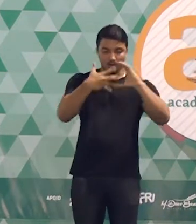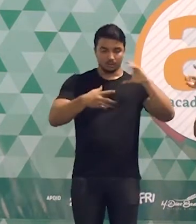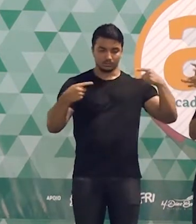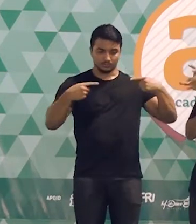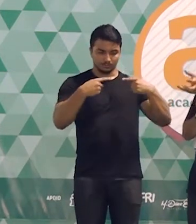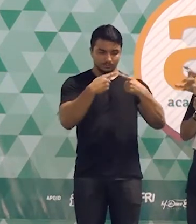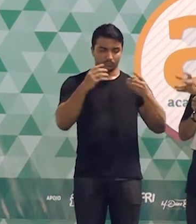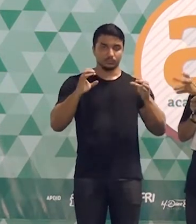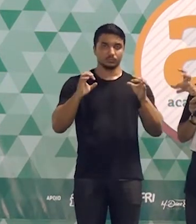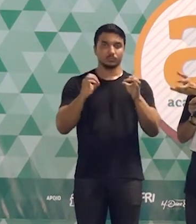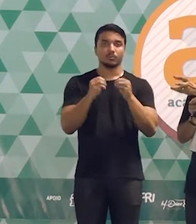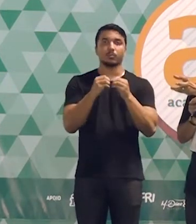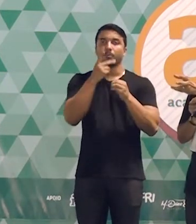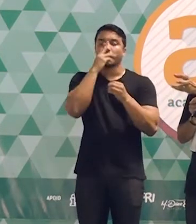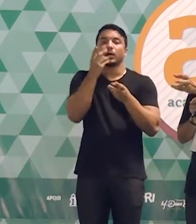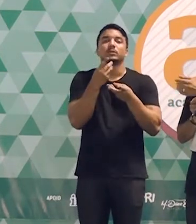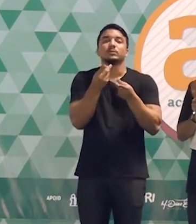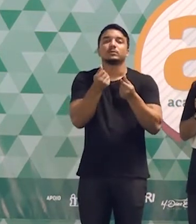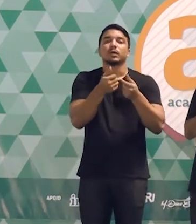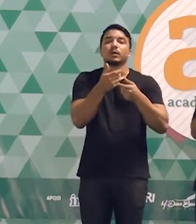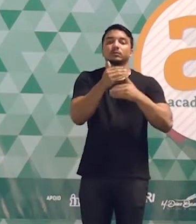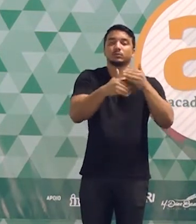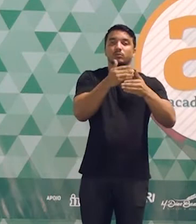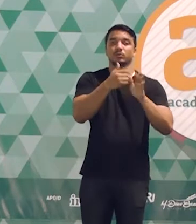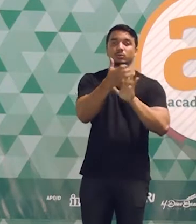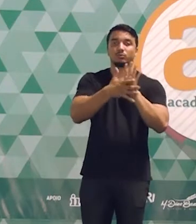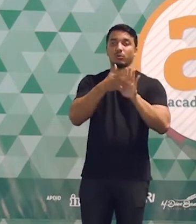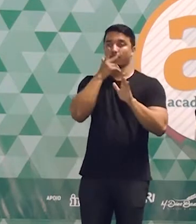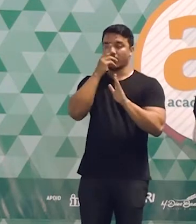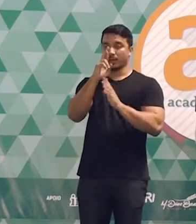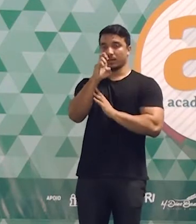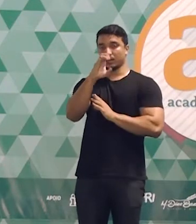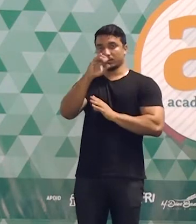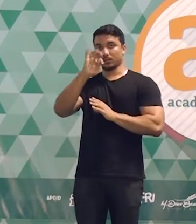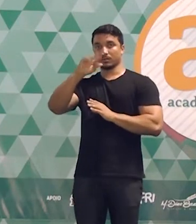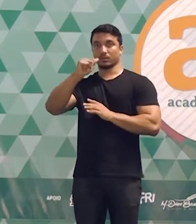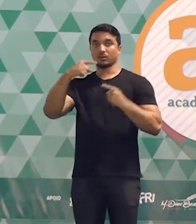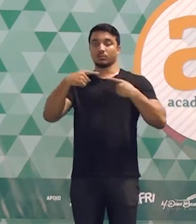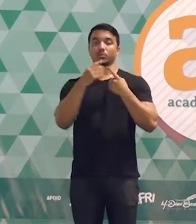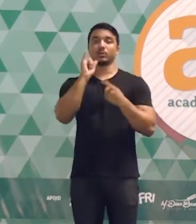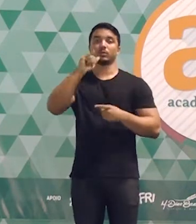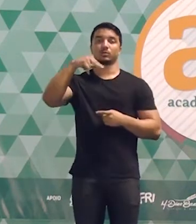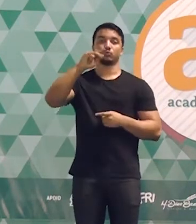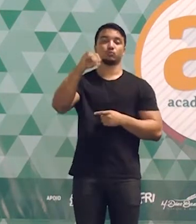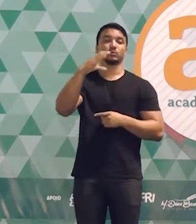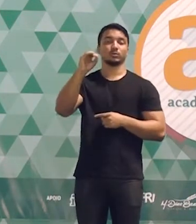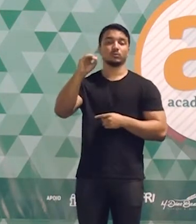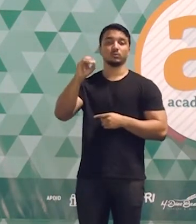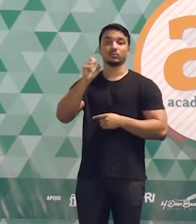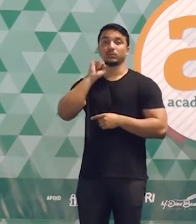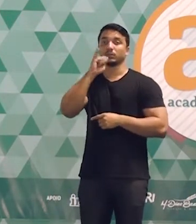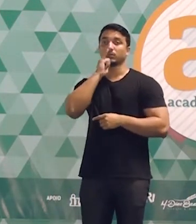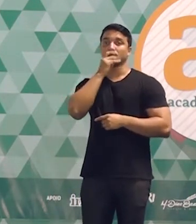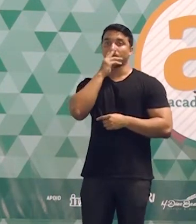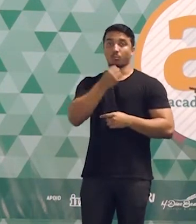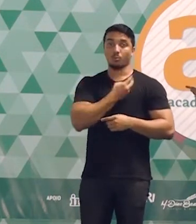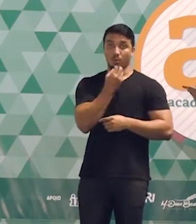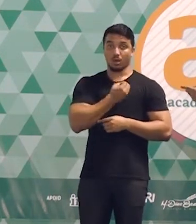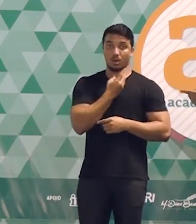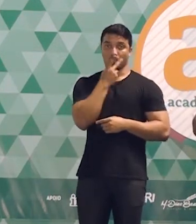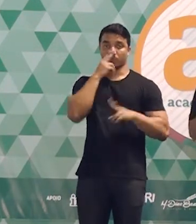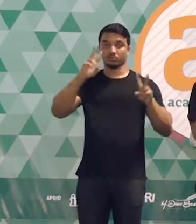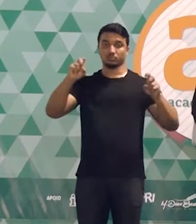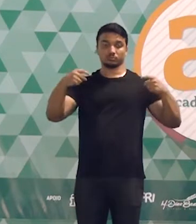que aproxima as sequências textuais de uma receita, isso é injunção. E se o poema